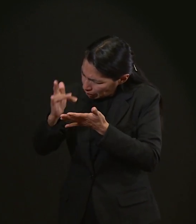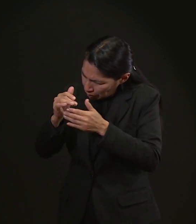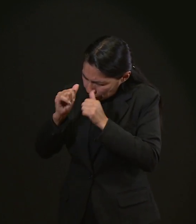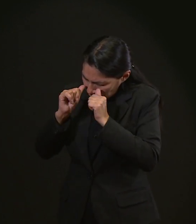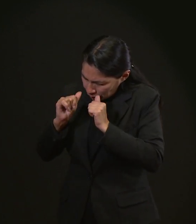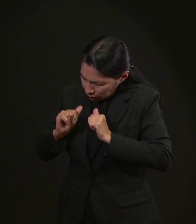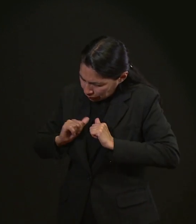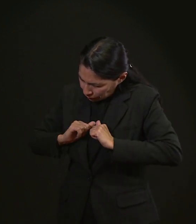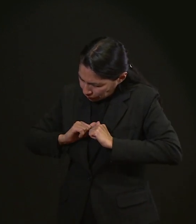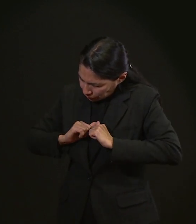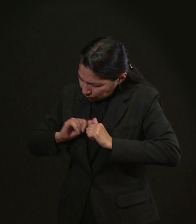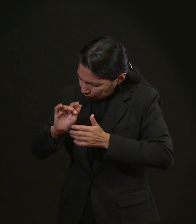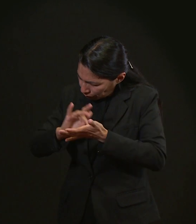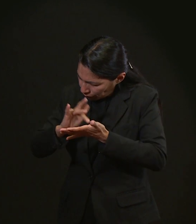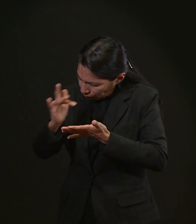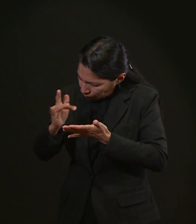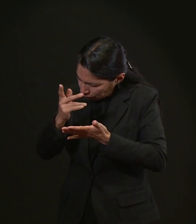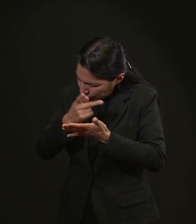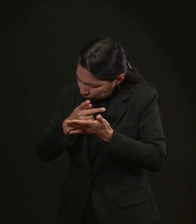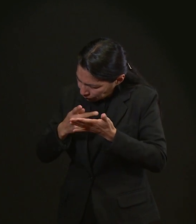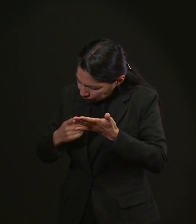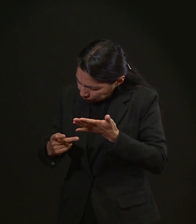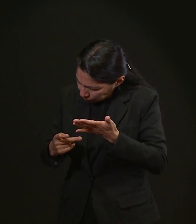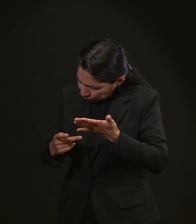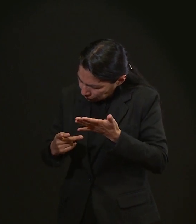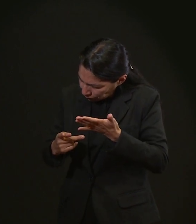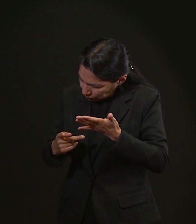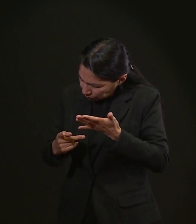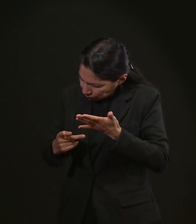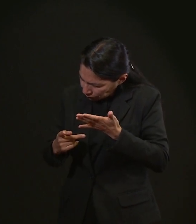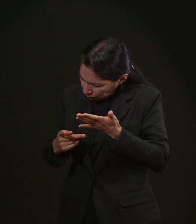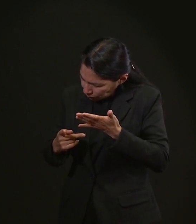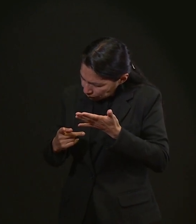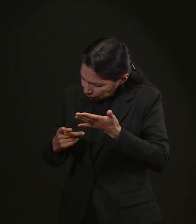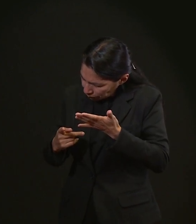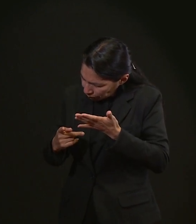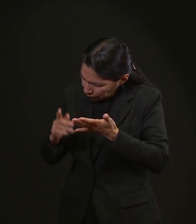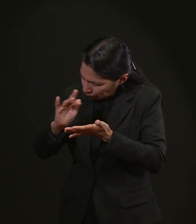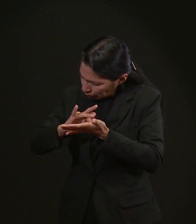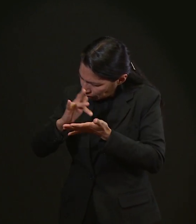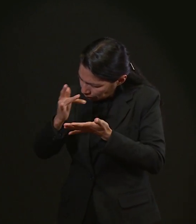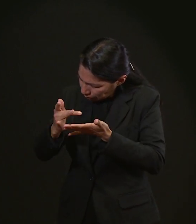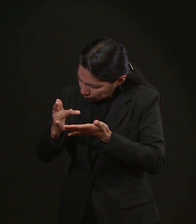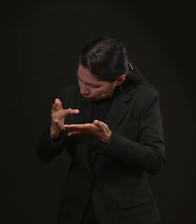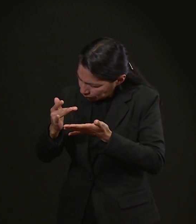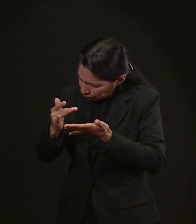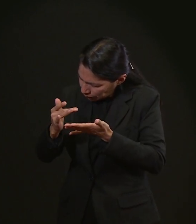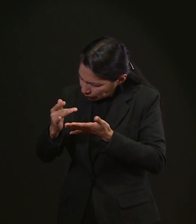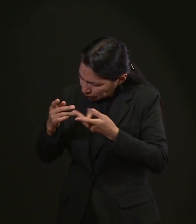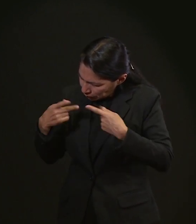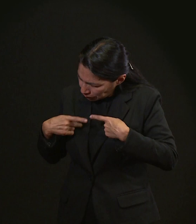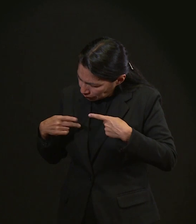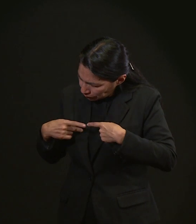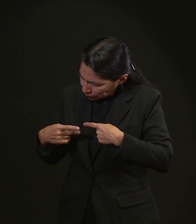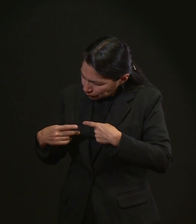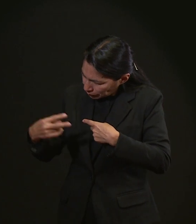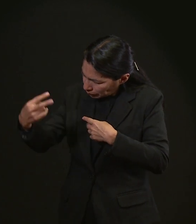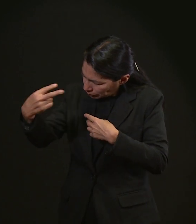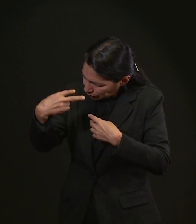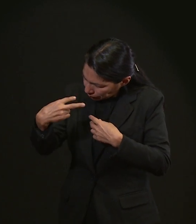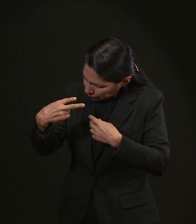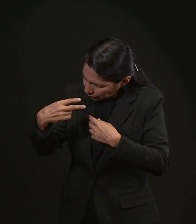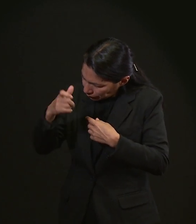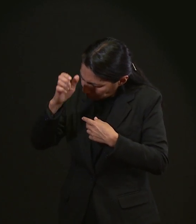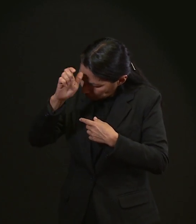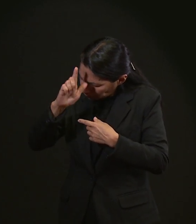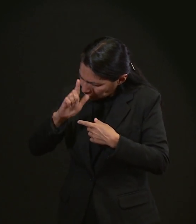gracias por escucharnos gracias por este programa que nos da las gracias por otras personas que nos ven